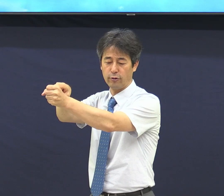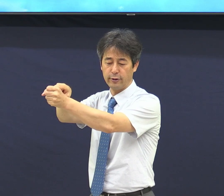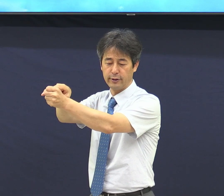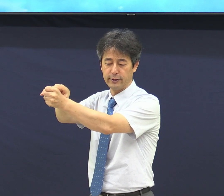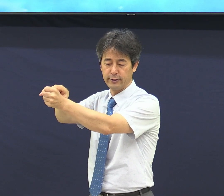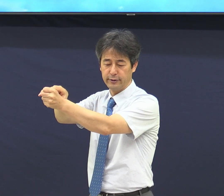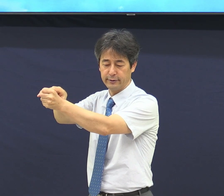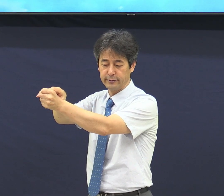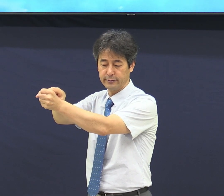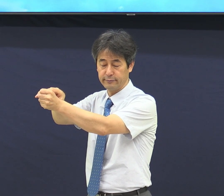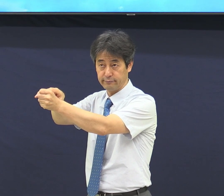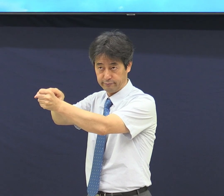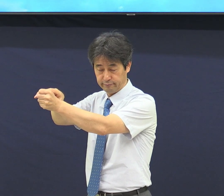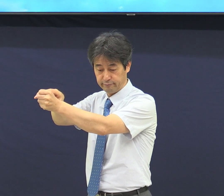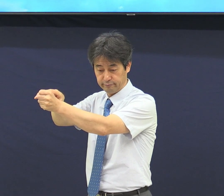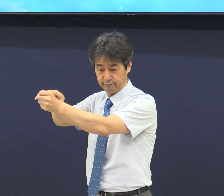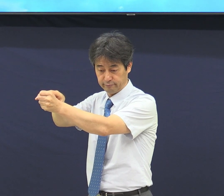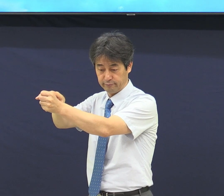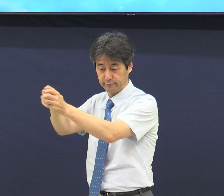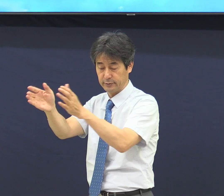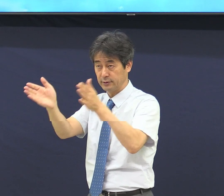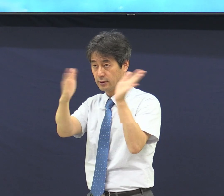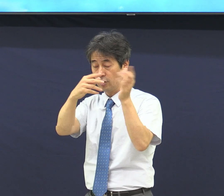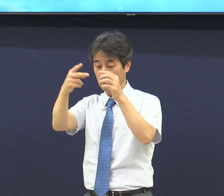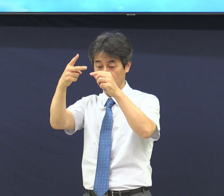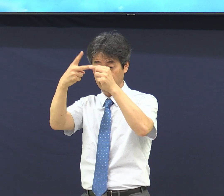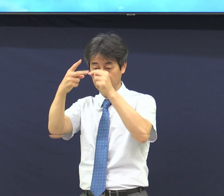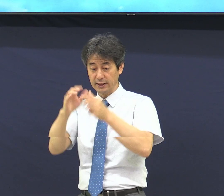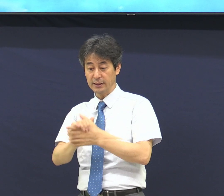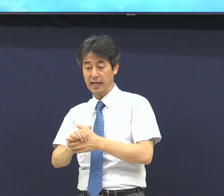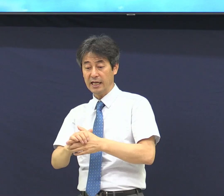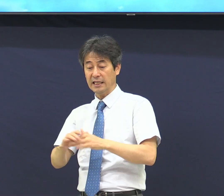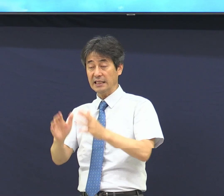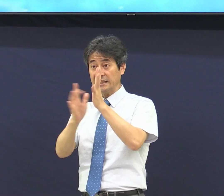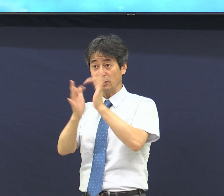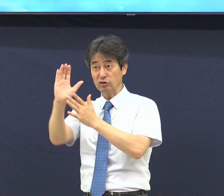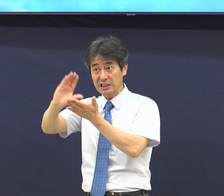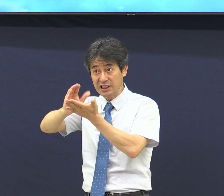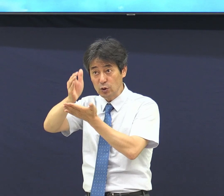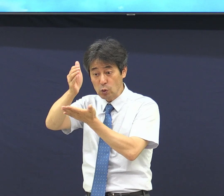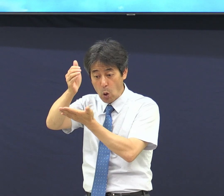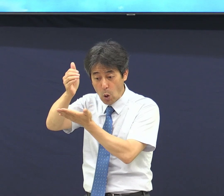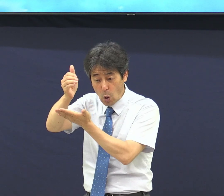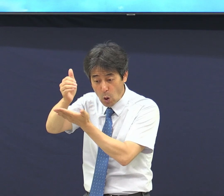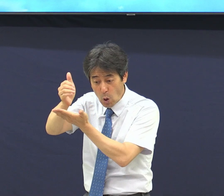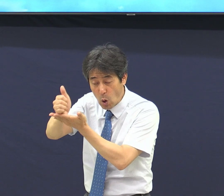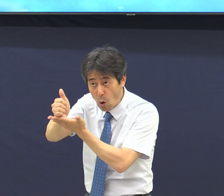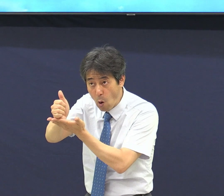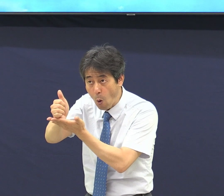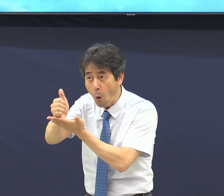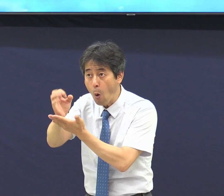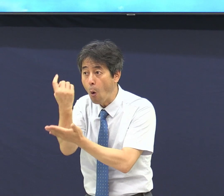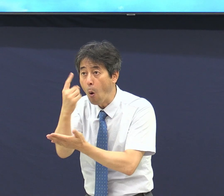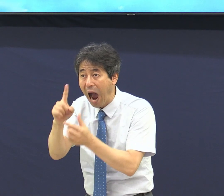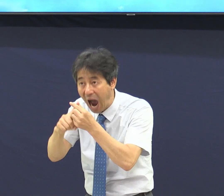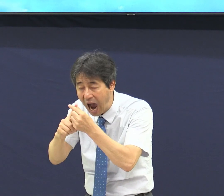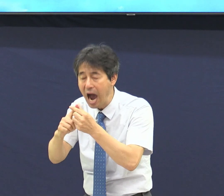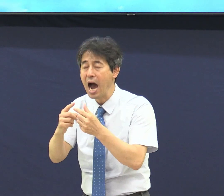하나님이 인간을 창조하신 목적 두 번째 예수 그리스도와